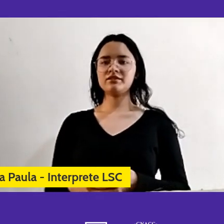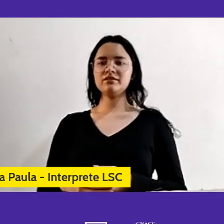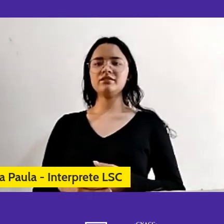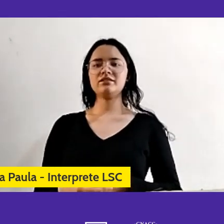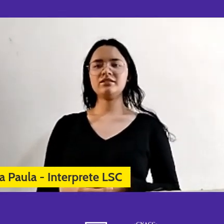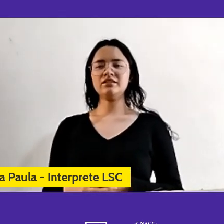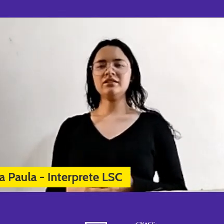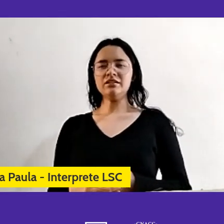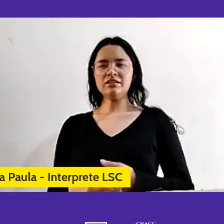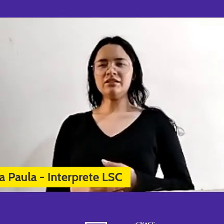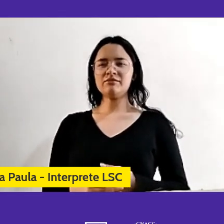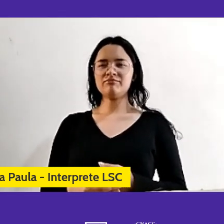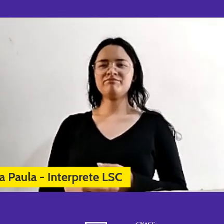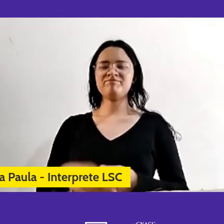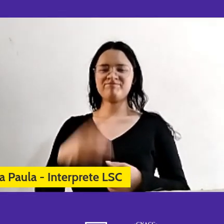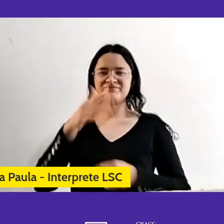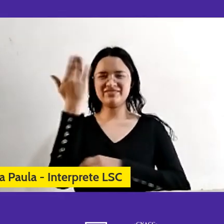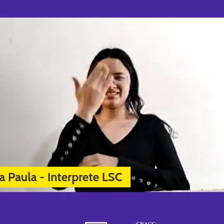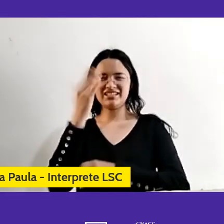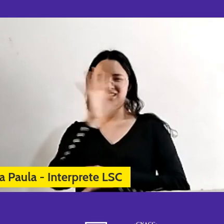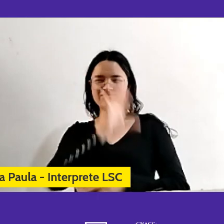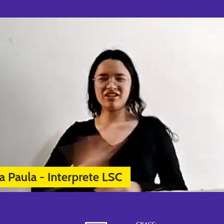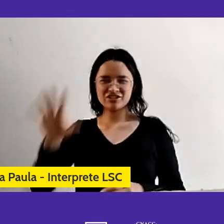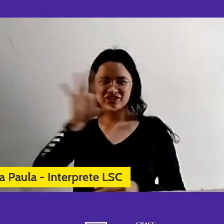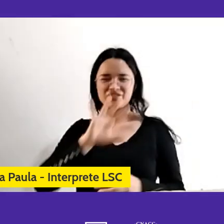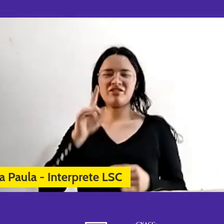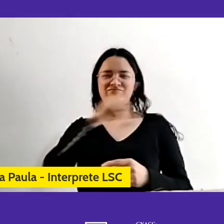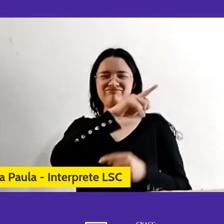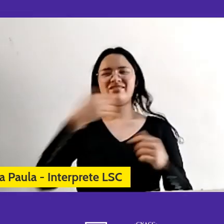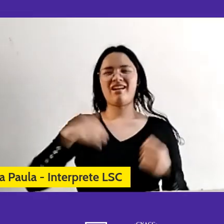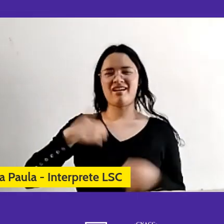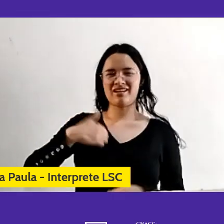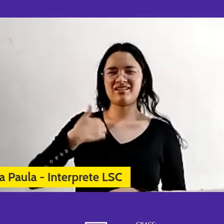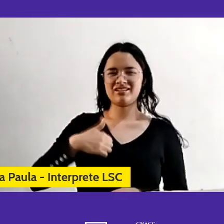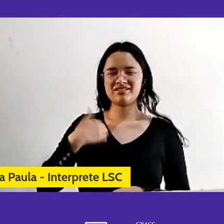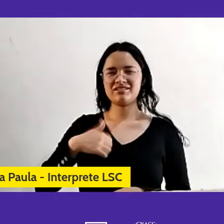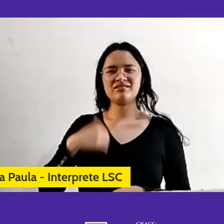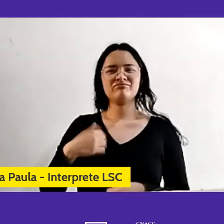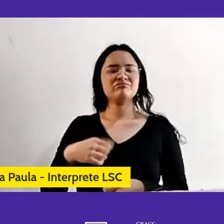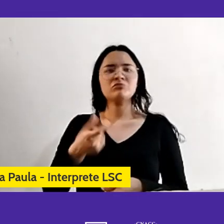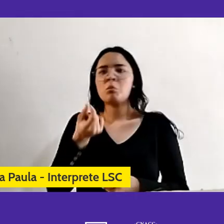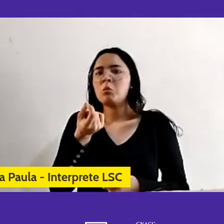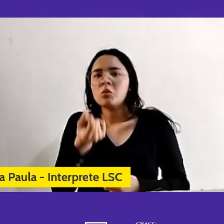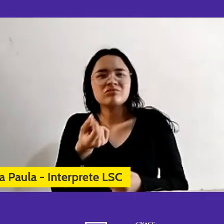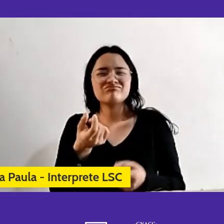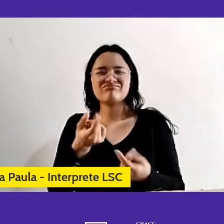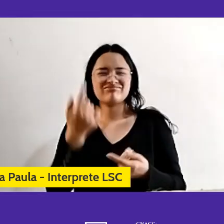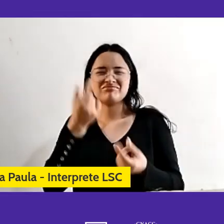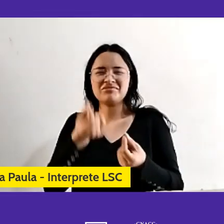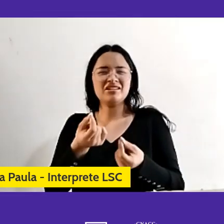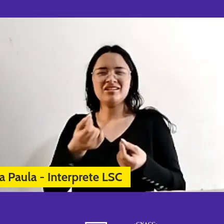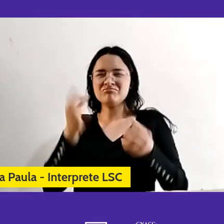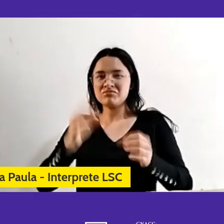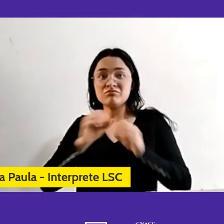el cine nacional, por ejemplo el cine argentino, tiene muy poca penetración